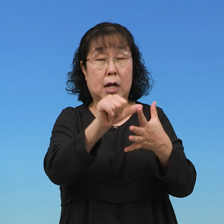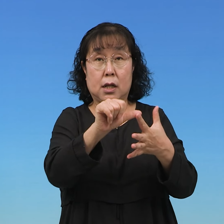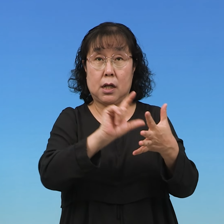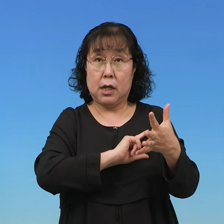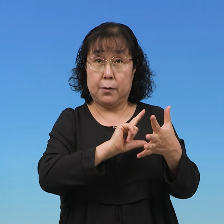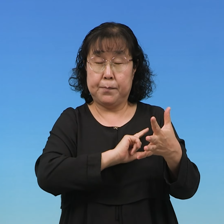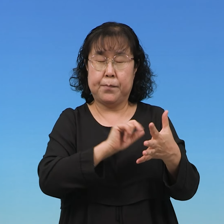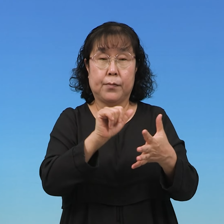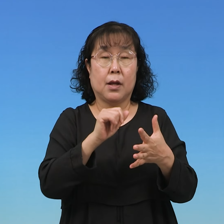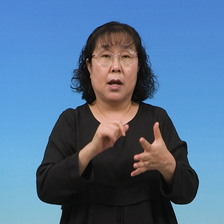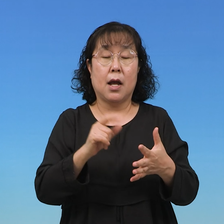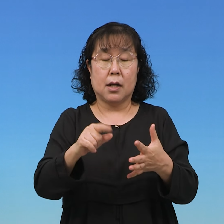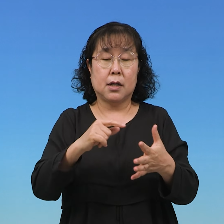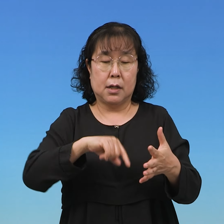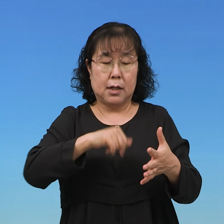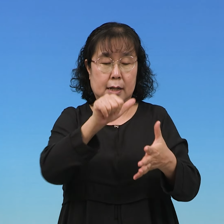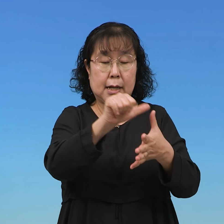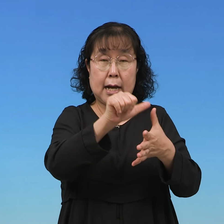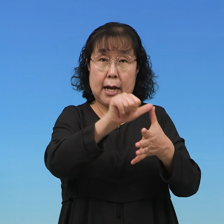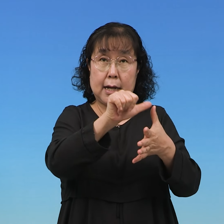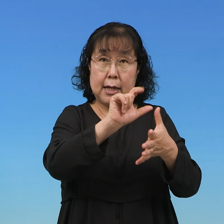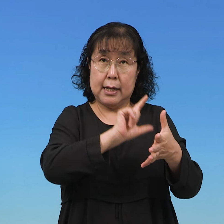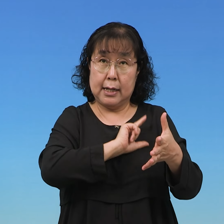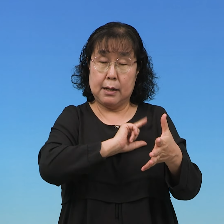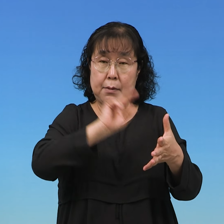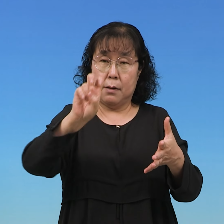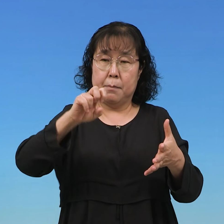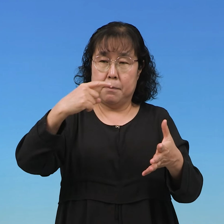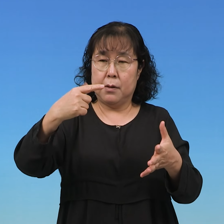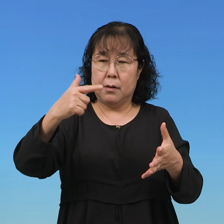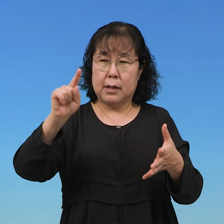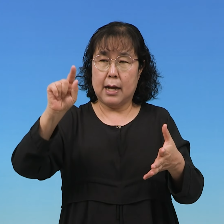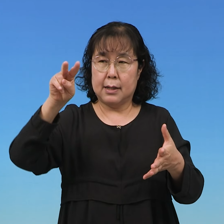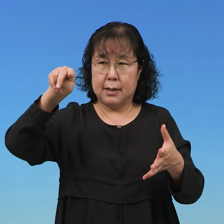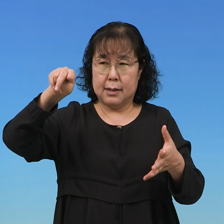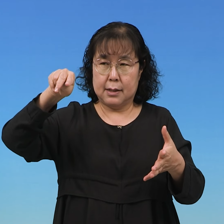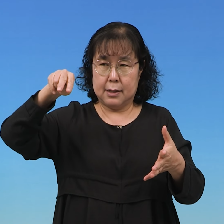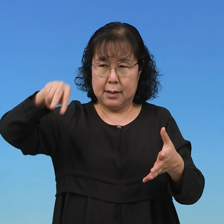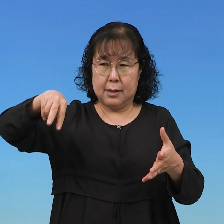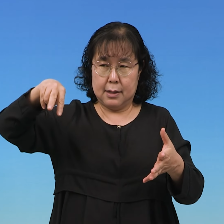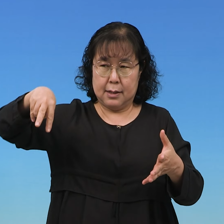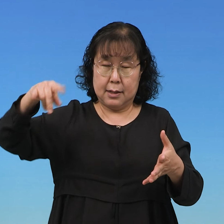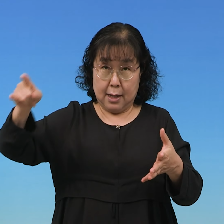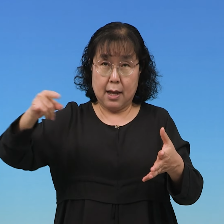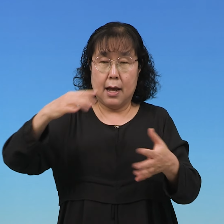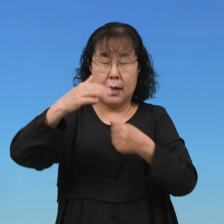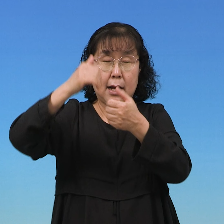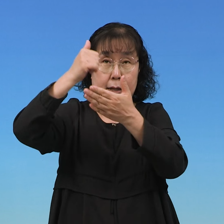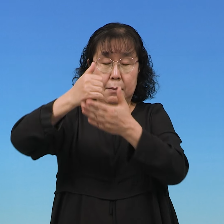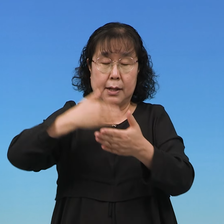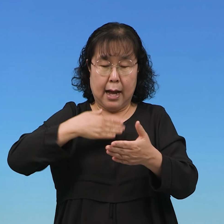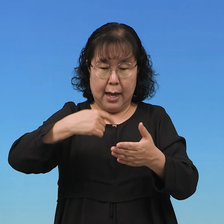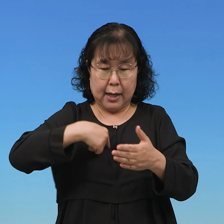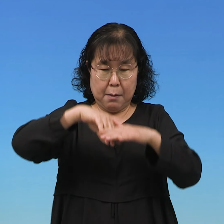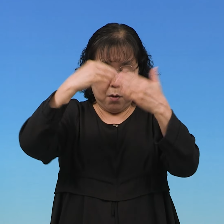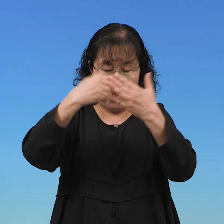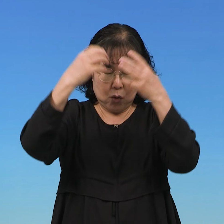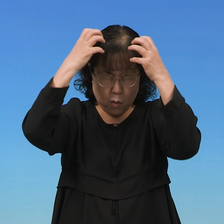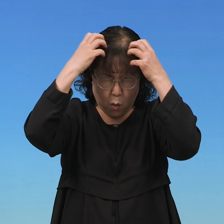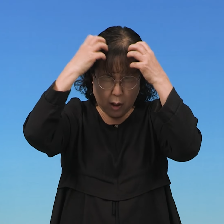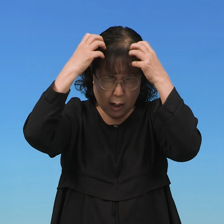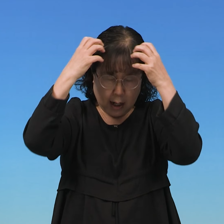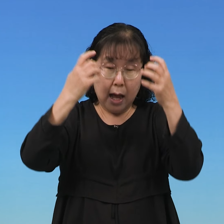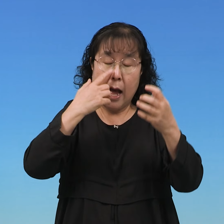41장 51절입니다. 요셉이 그의 장남의 이름을 므낫세라 하였으니 하나님이 내게 내